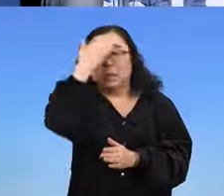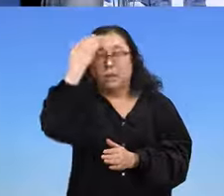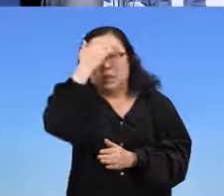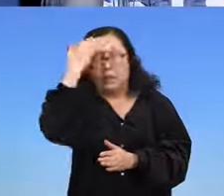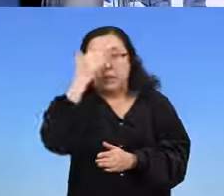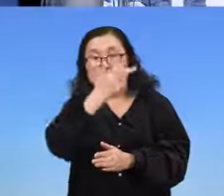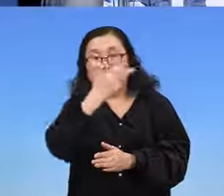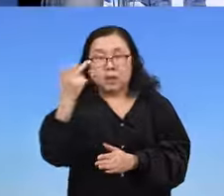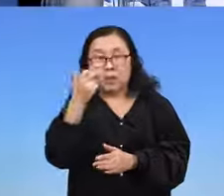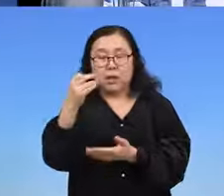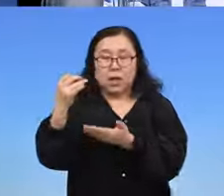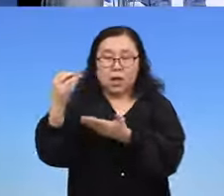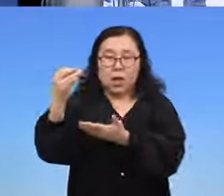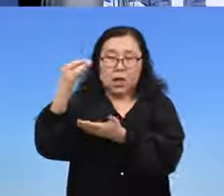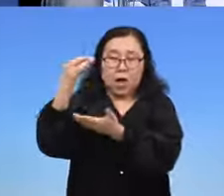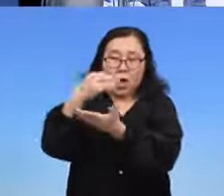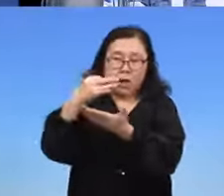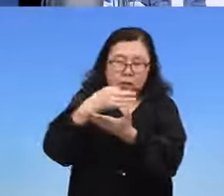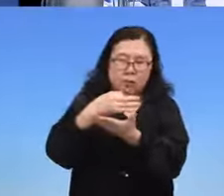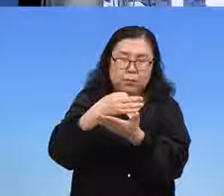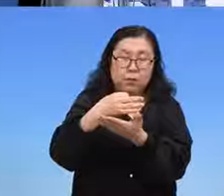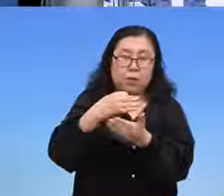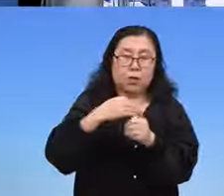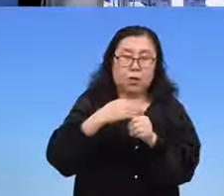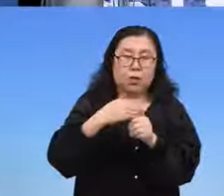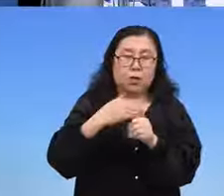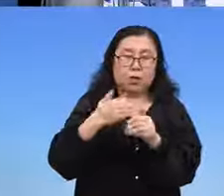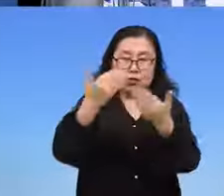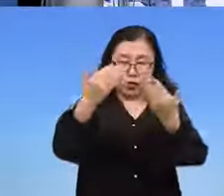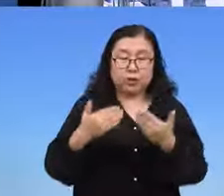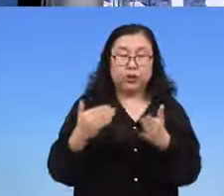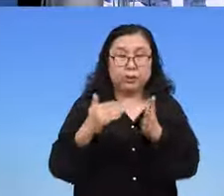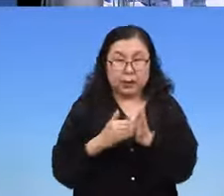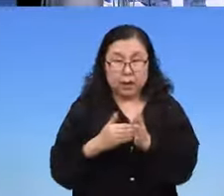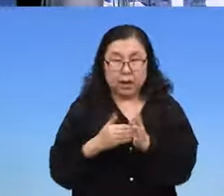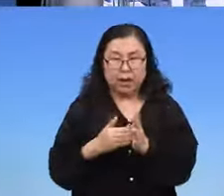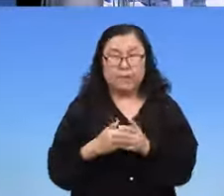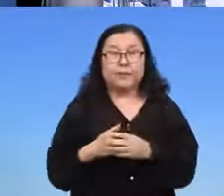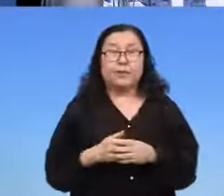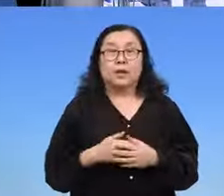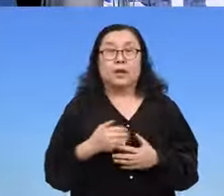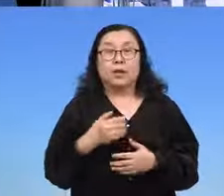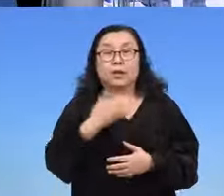이 청년이 큰 헌금을 보내와 놓고는 그 과정을 이렇게 설명합니다.